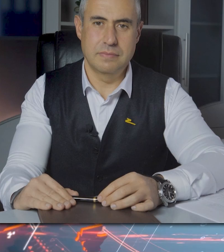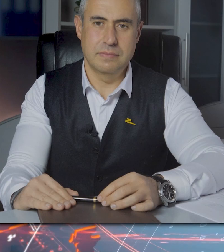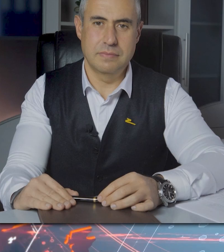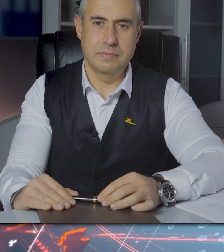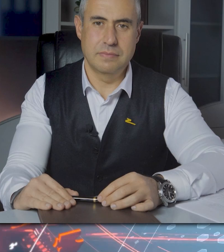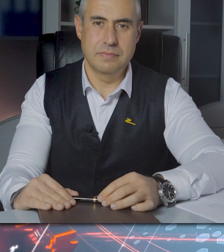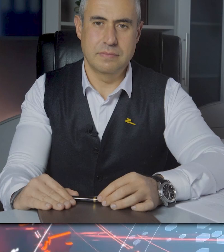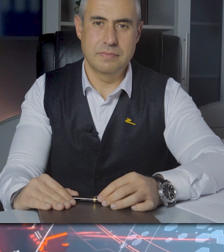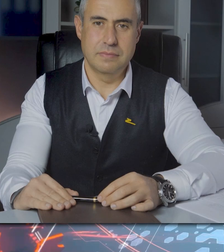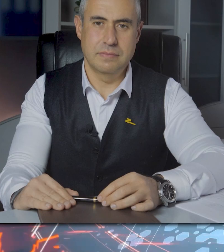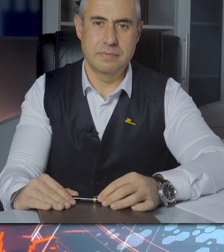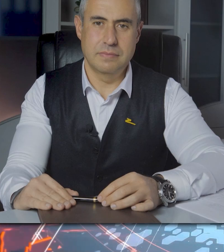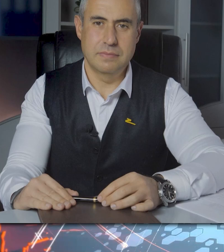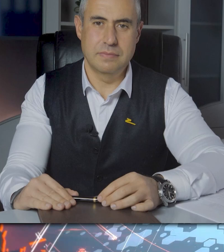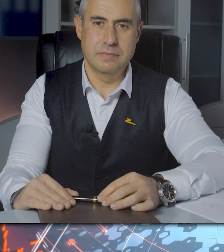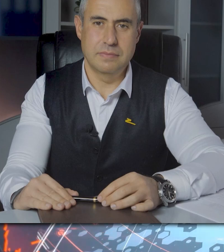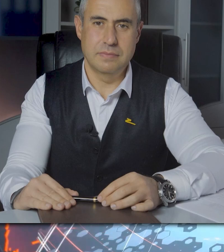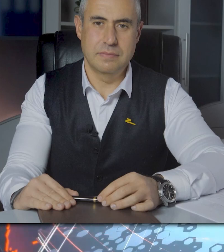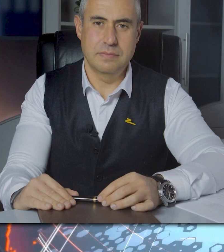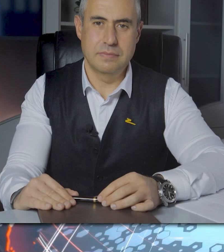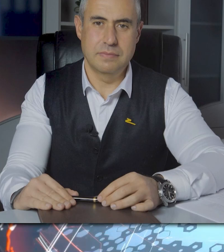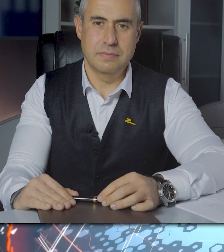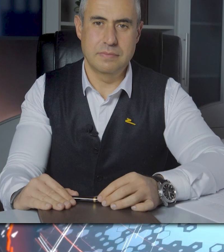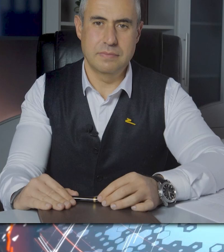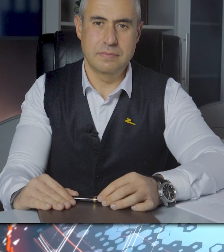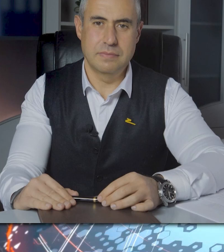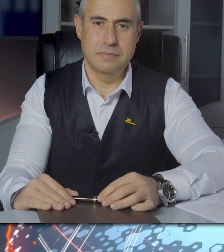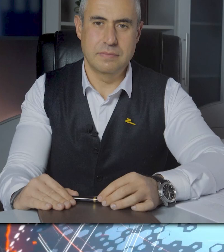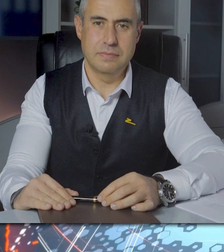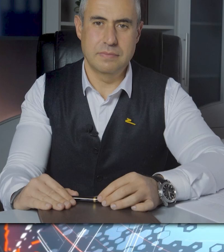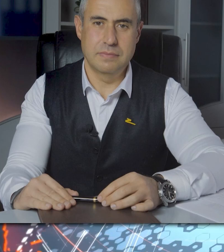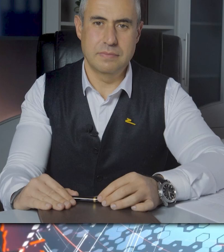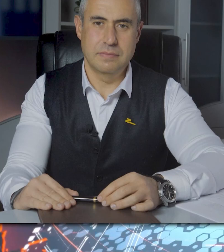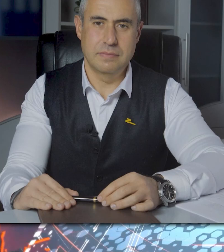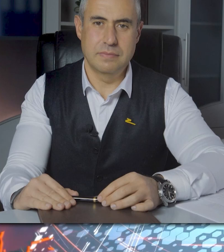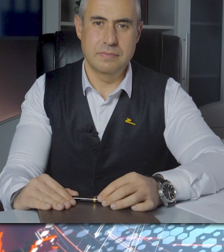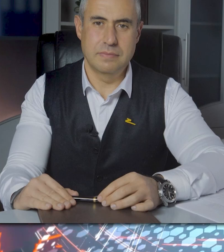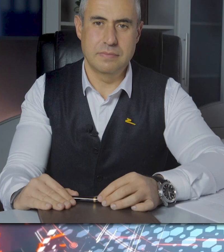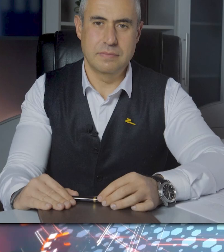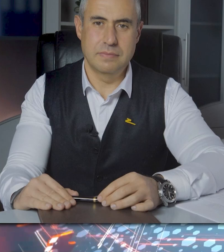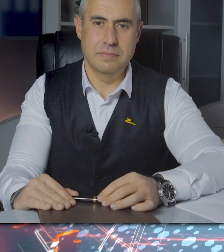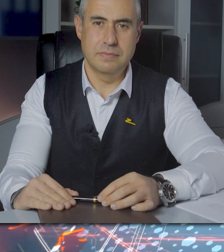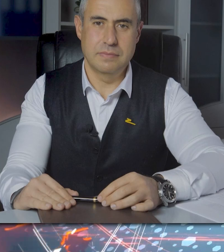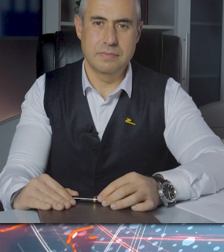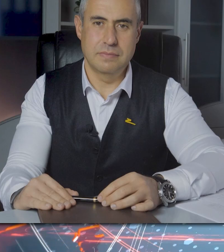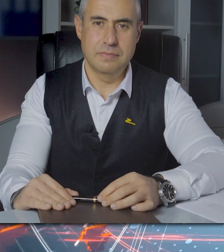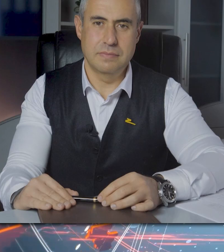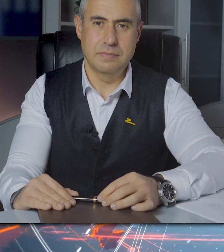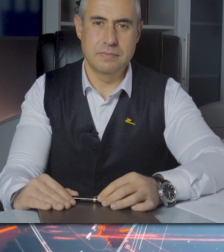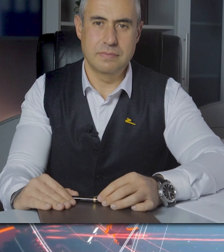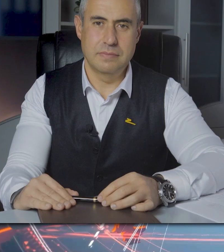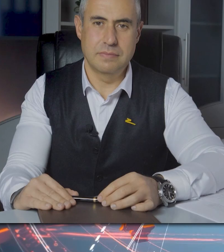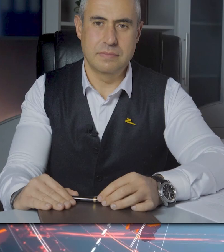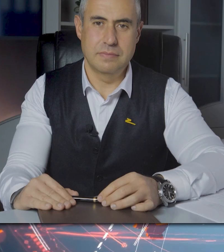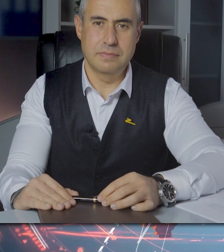таких сусідів. Моральний стан кожного зараз важливий. Давайте підтримуємо одне одного в цей нелегкий час, щоб разом вистояти. А ми